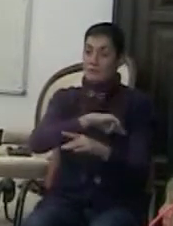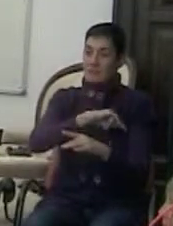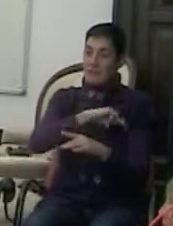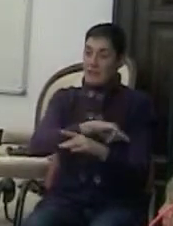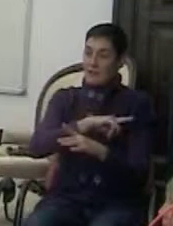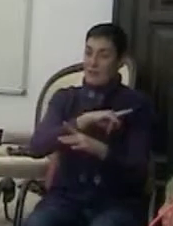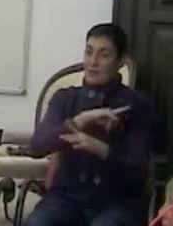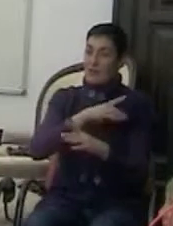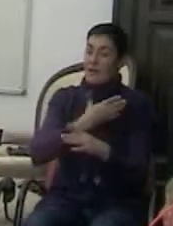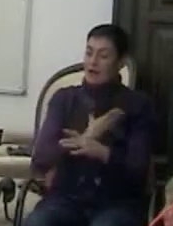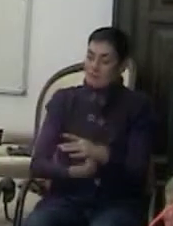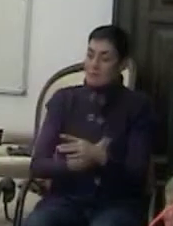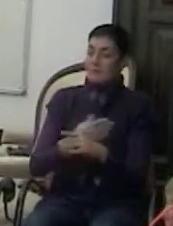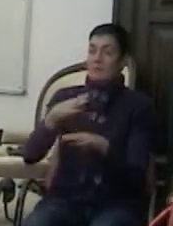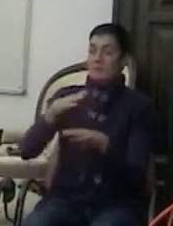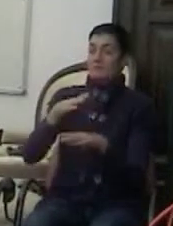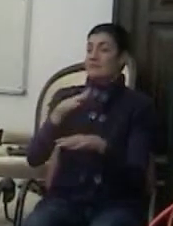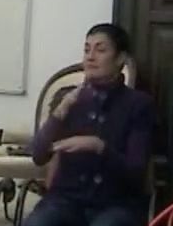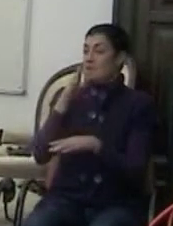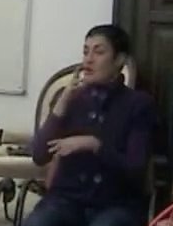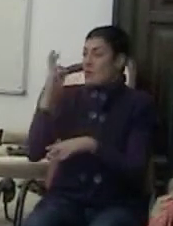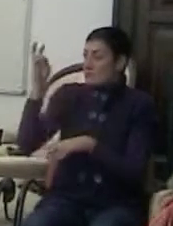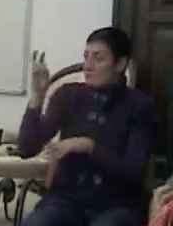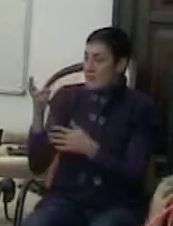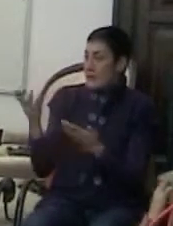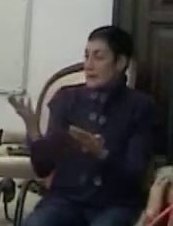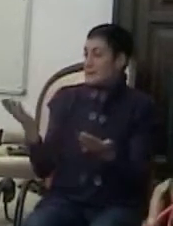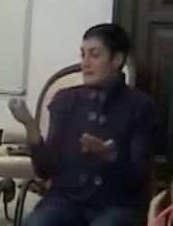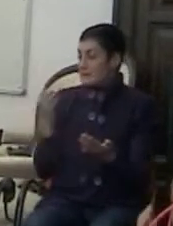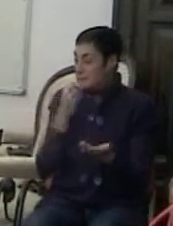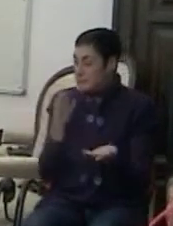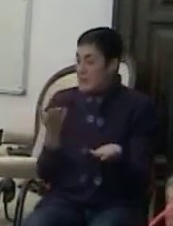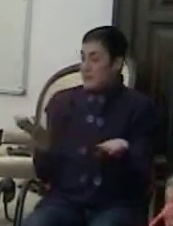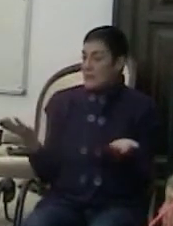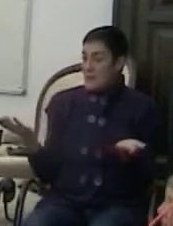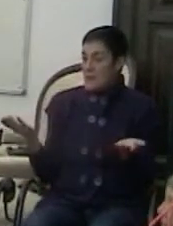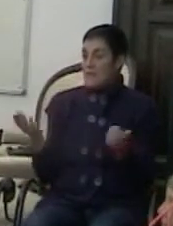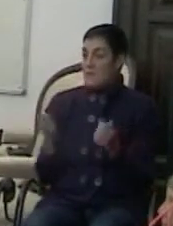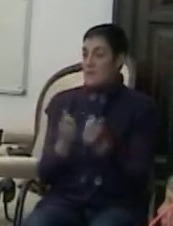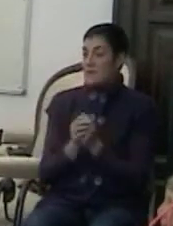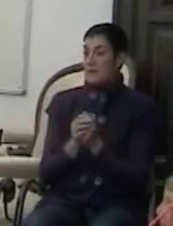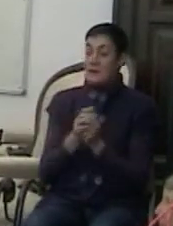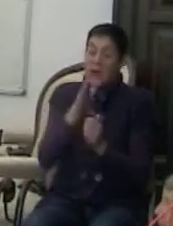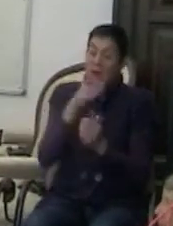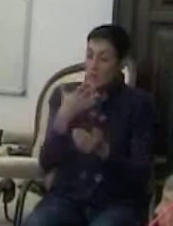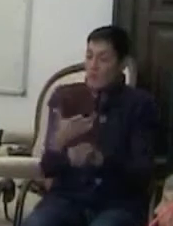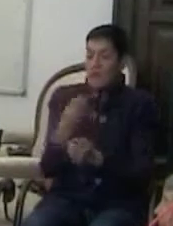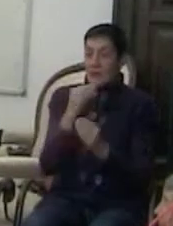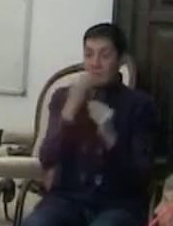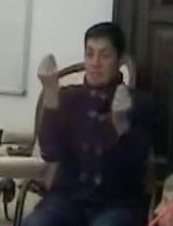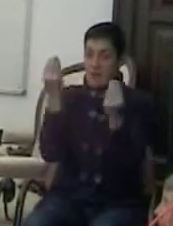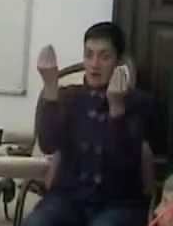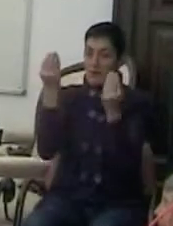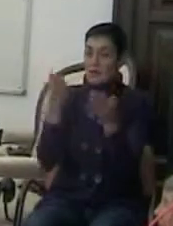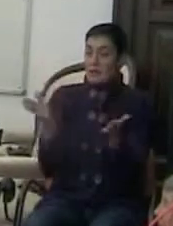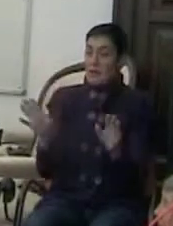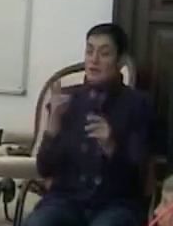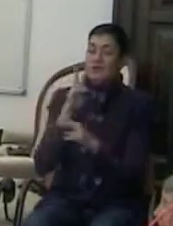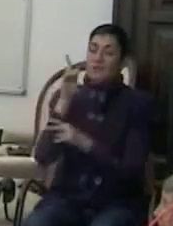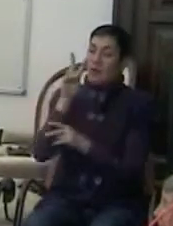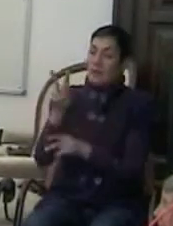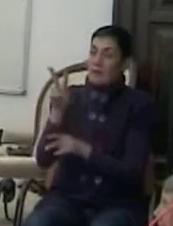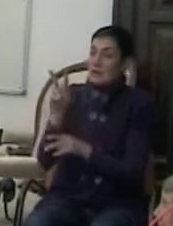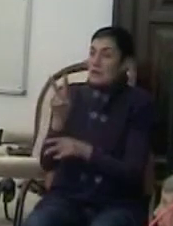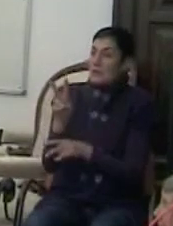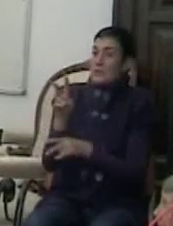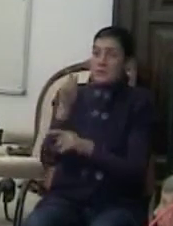Porque primero como vienen, y ya están bien, o sea, no tiene nada que ver con los primeros niños que venían. pero a mí se me cae el alma